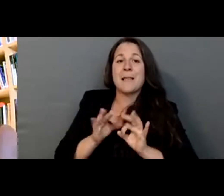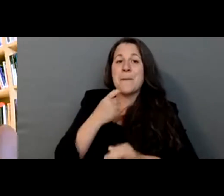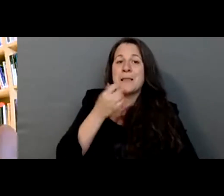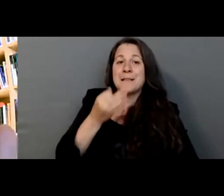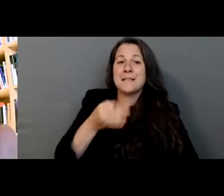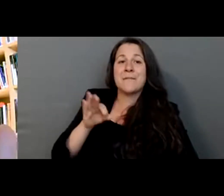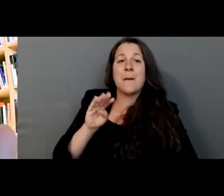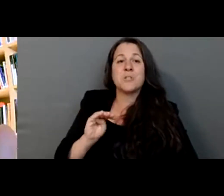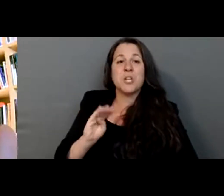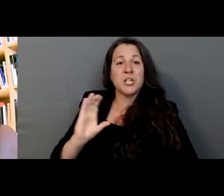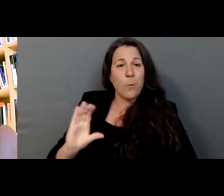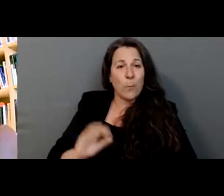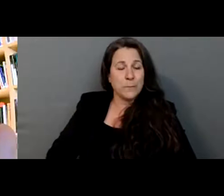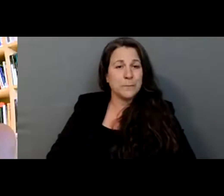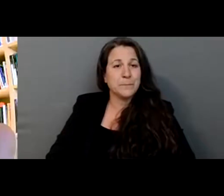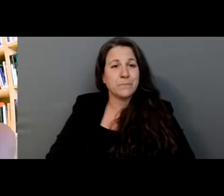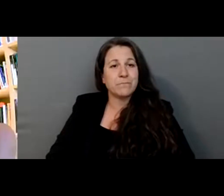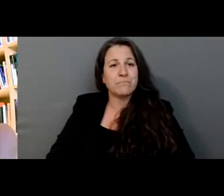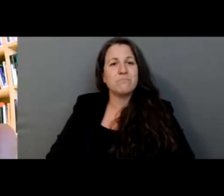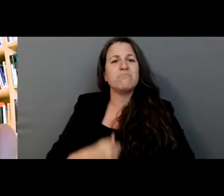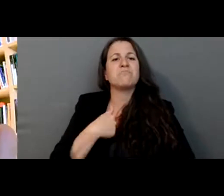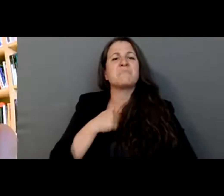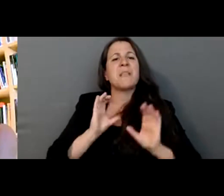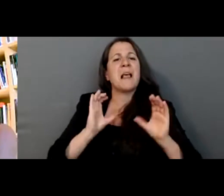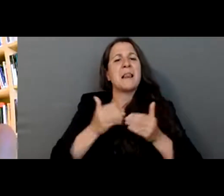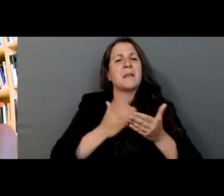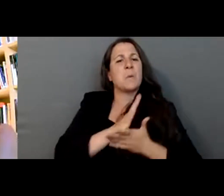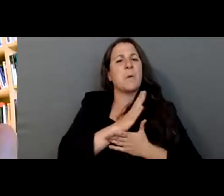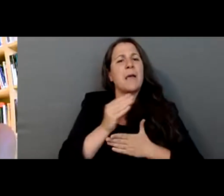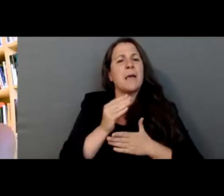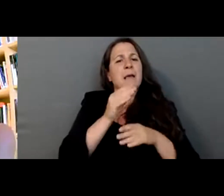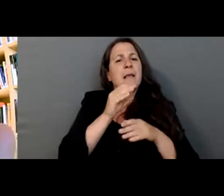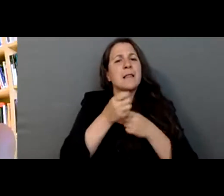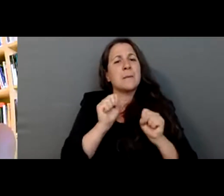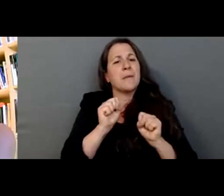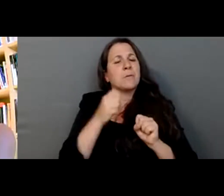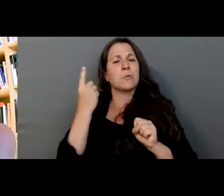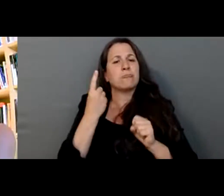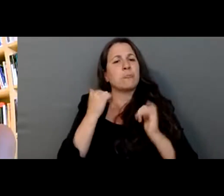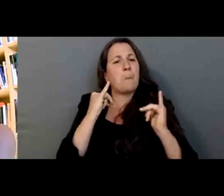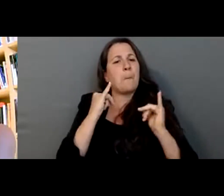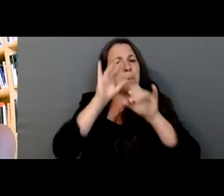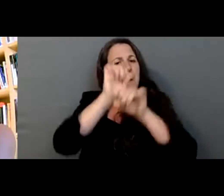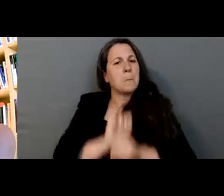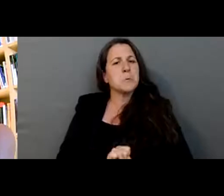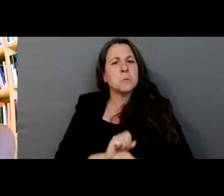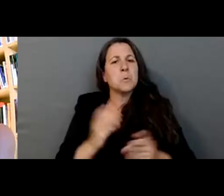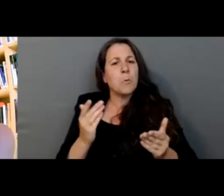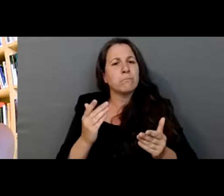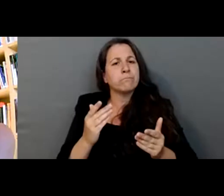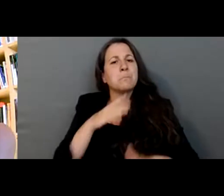Comme nous en avons l'habitude à la Ligue, je vais commencer par dire quelques mots sur le territoire sur lequel nous nous